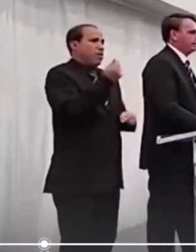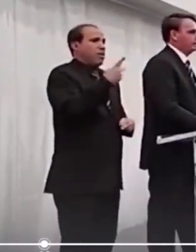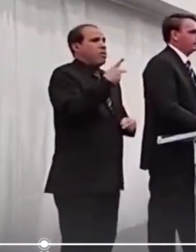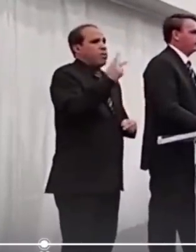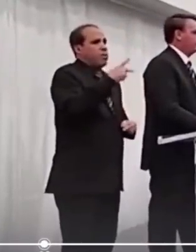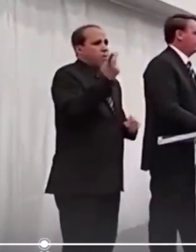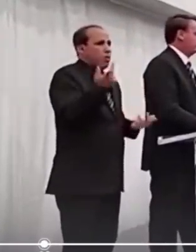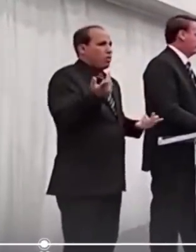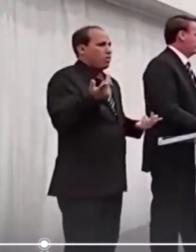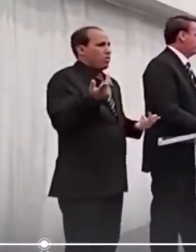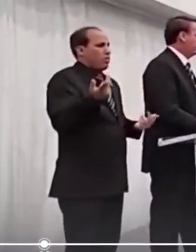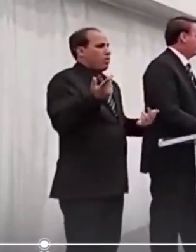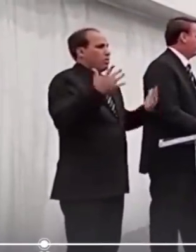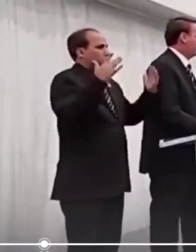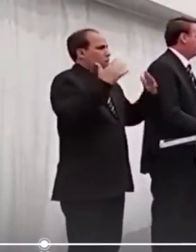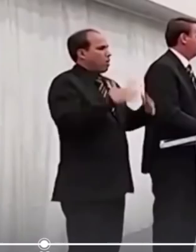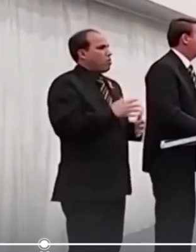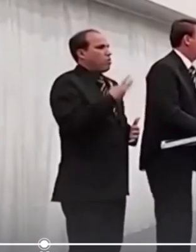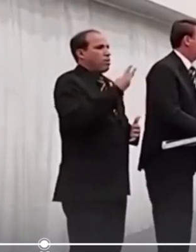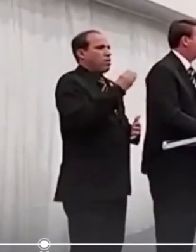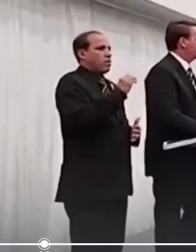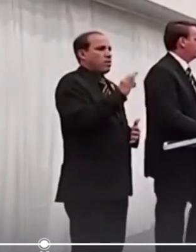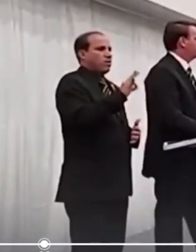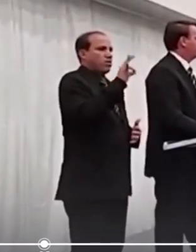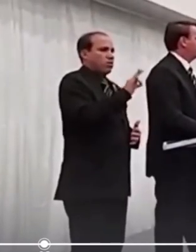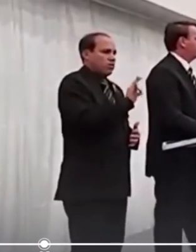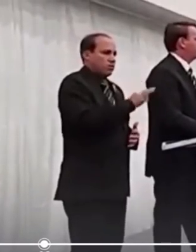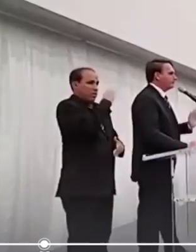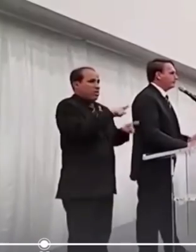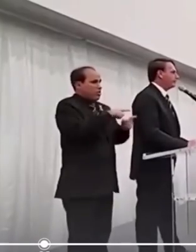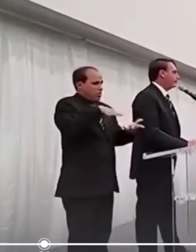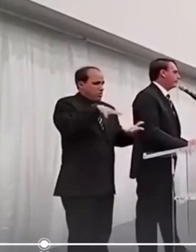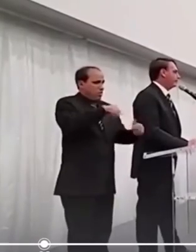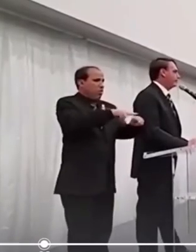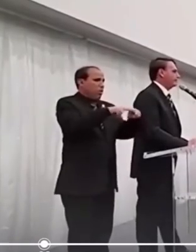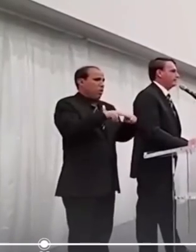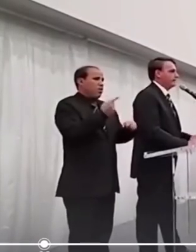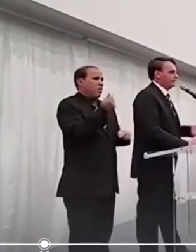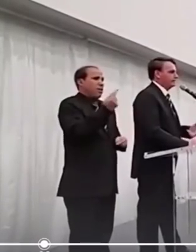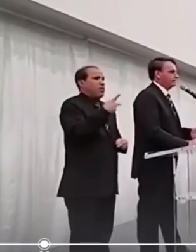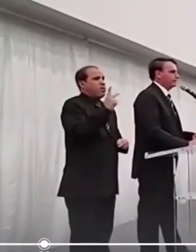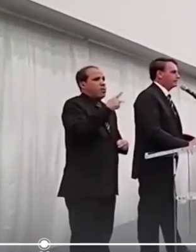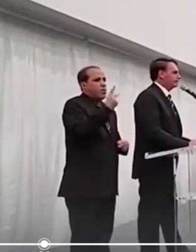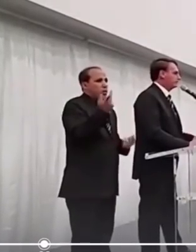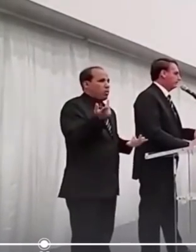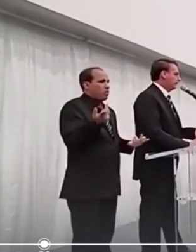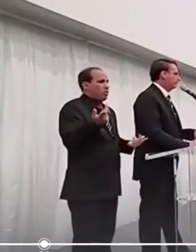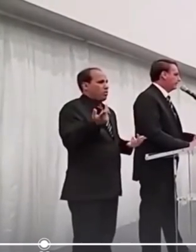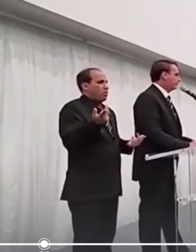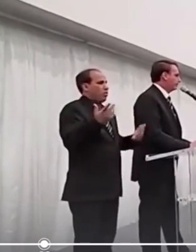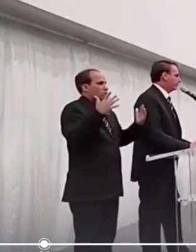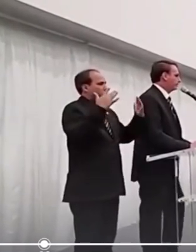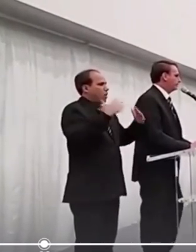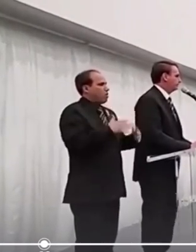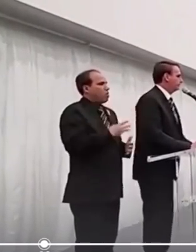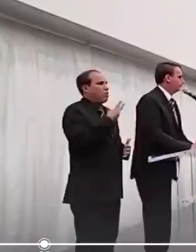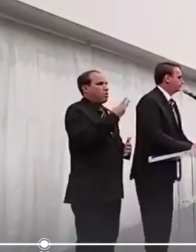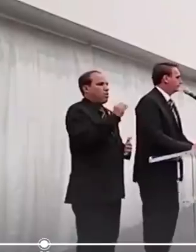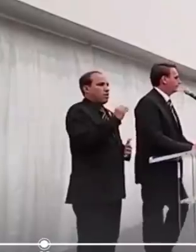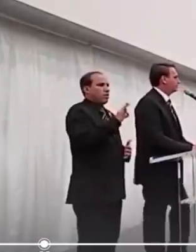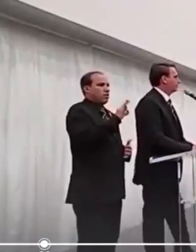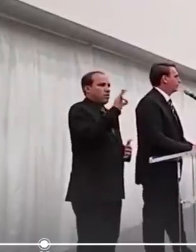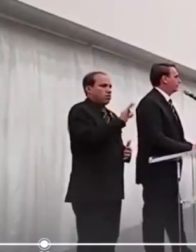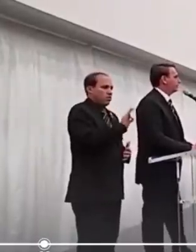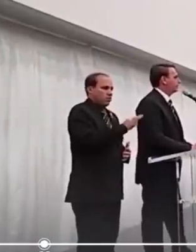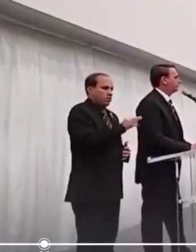Estados Unidos, o presidente se dirigiu a uma plateia de empresários para dizer que havia exagero nas preocupações, provavelmente